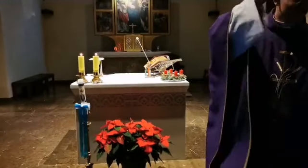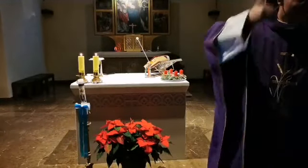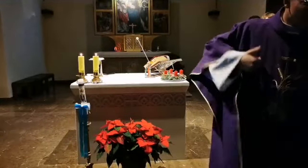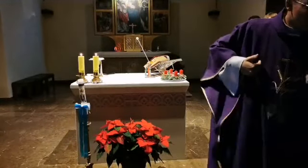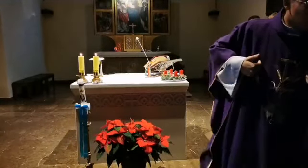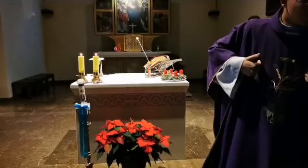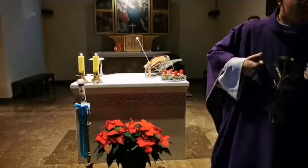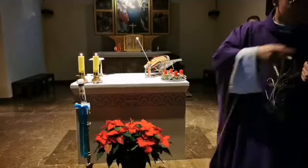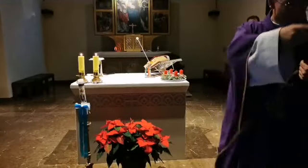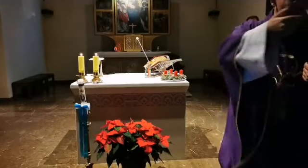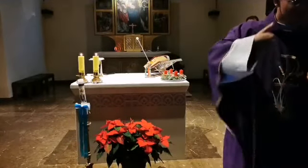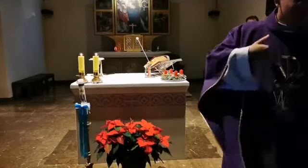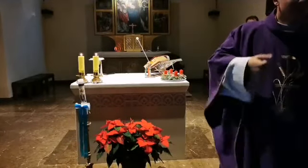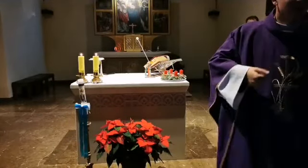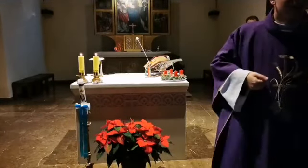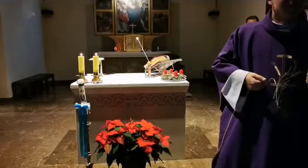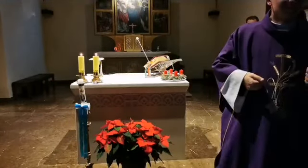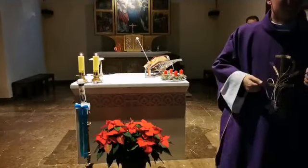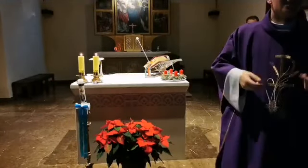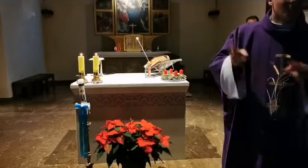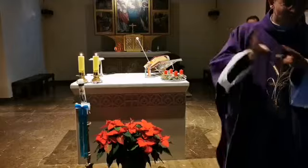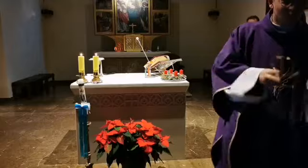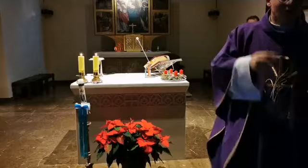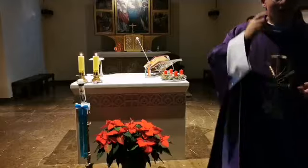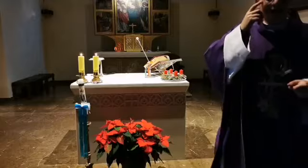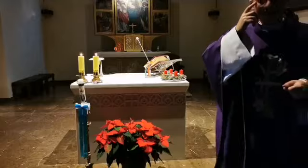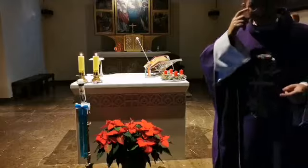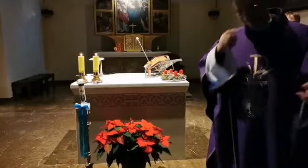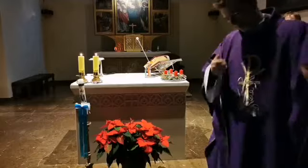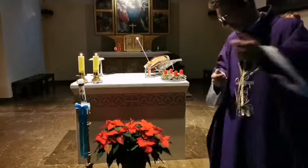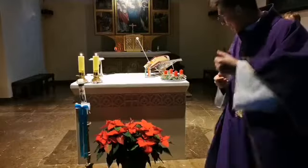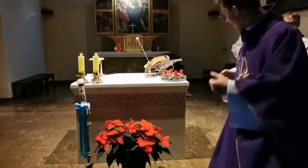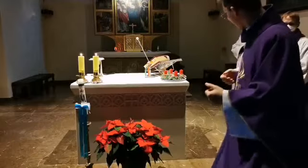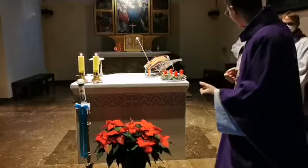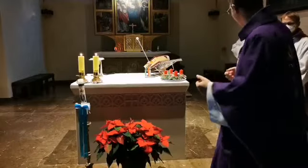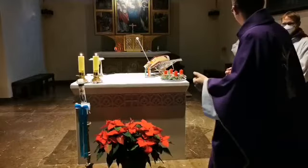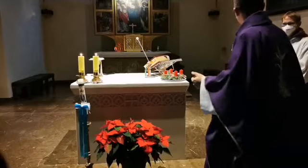Był w szpitalu. Był. Wrócił.